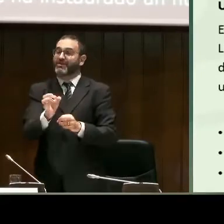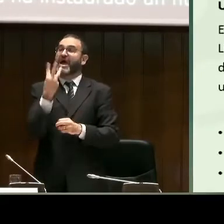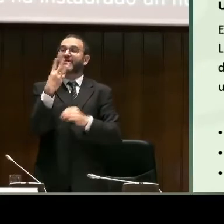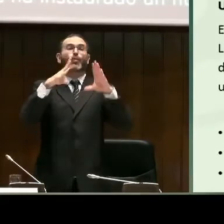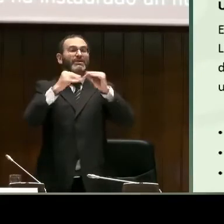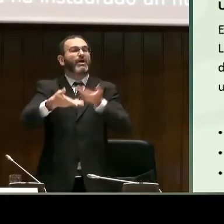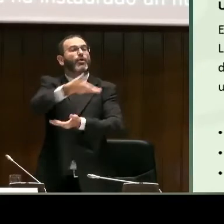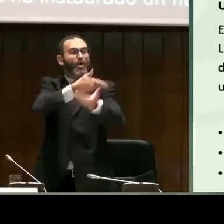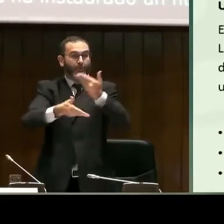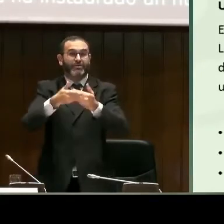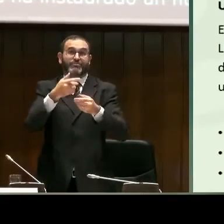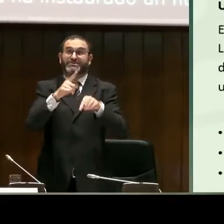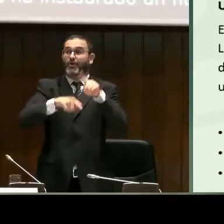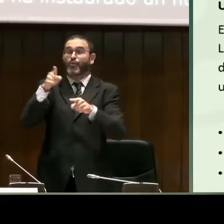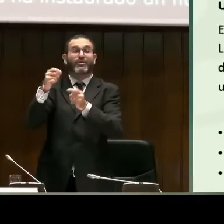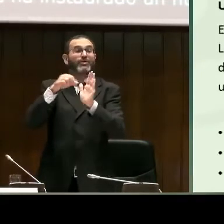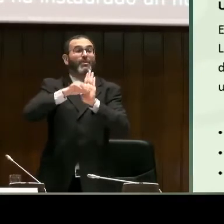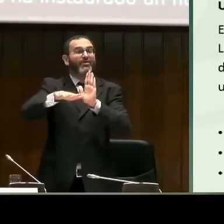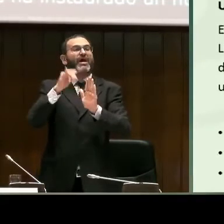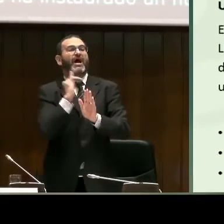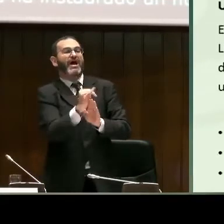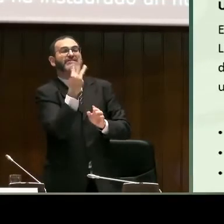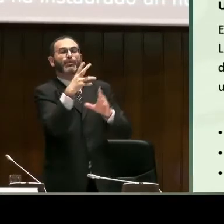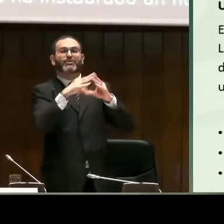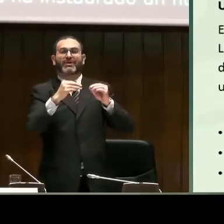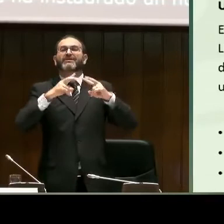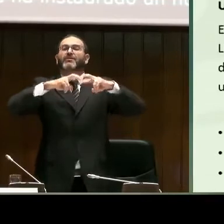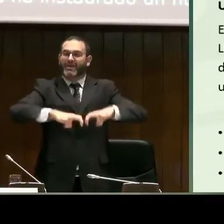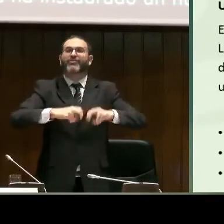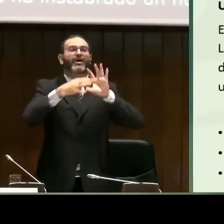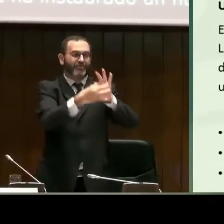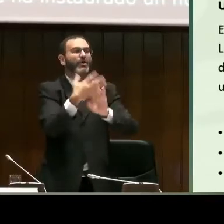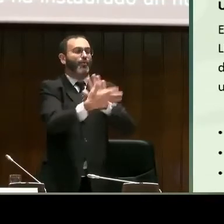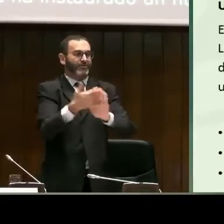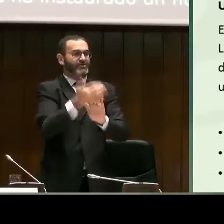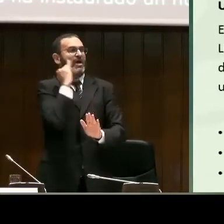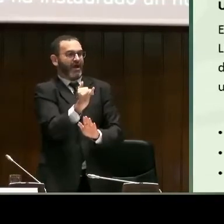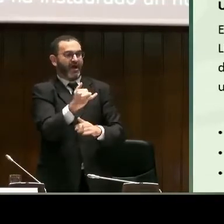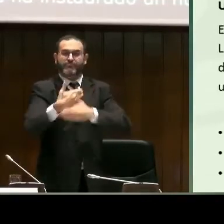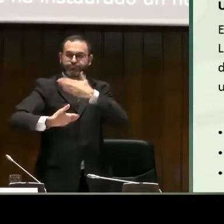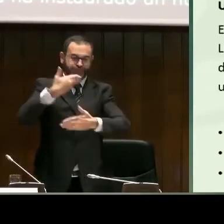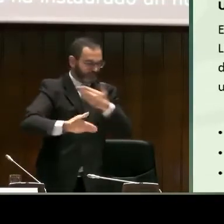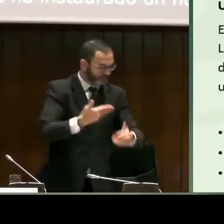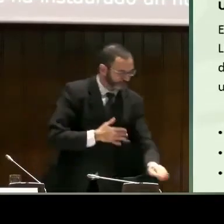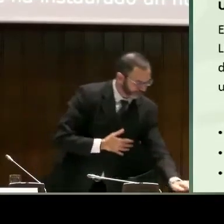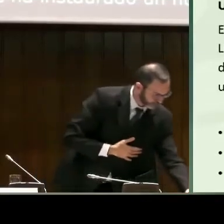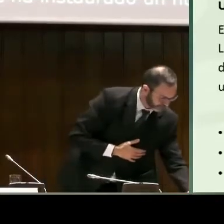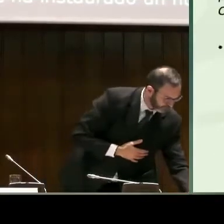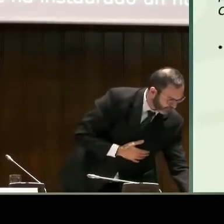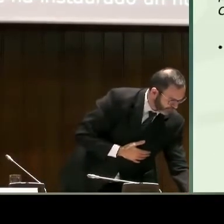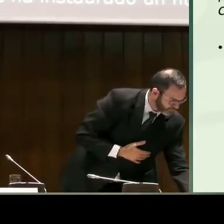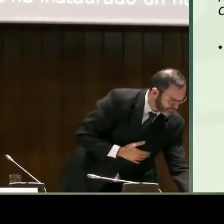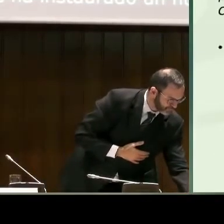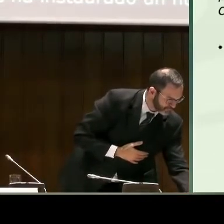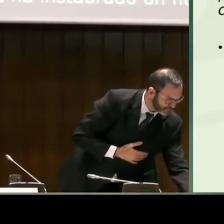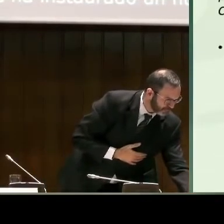Además, insta a la promoción de las investigaciones en colaboración con universidades. El CNELSE ya está en este